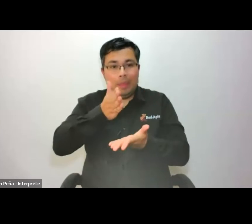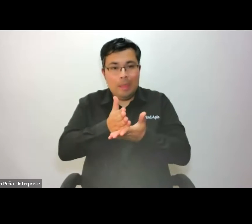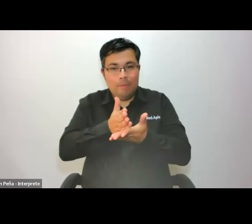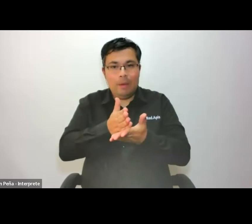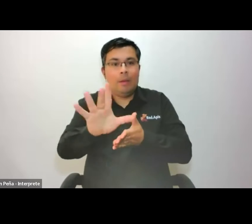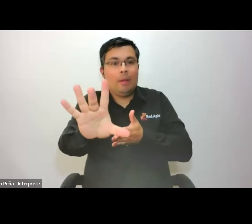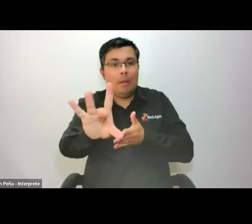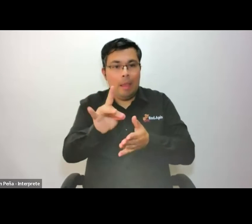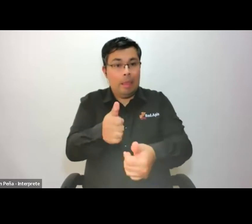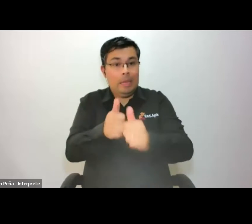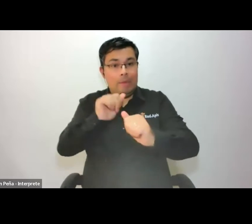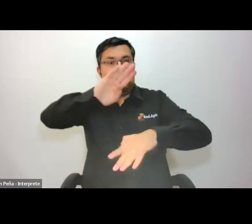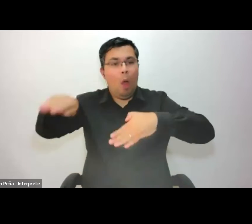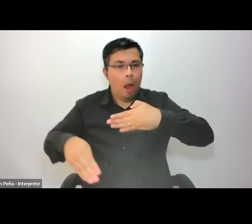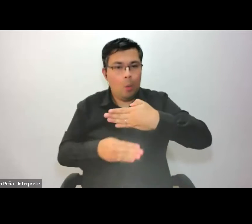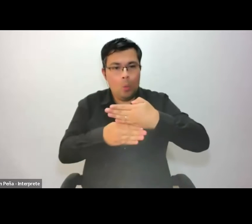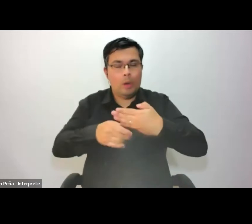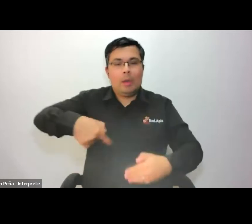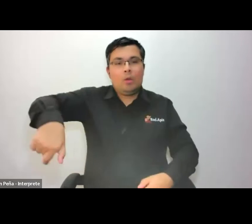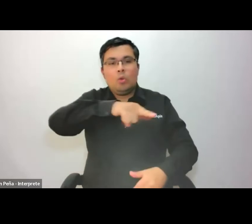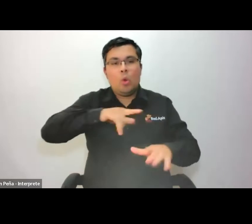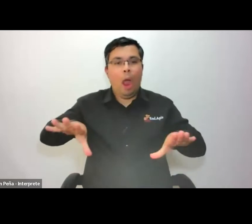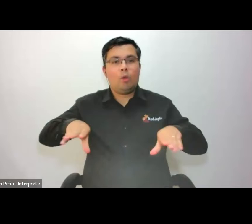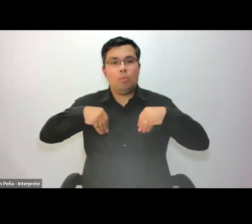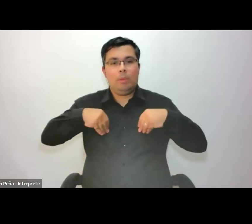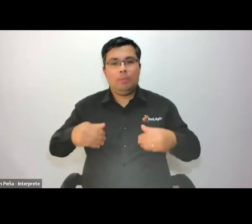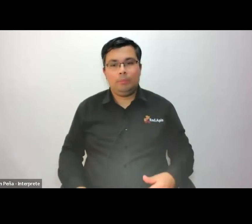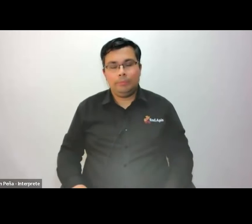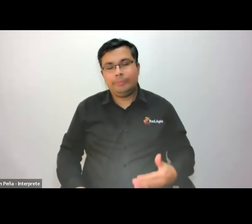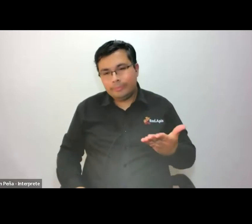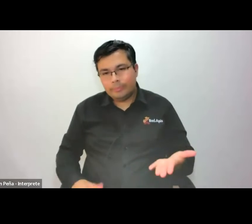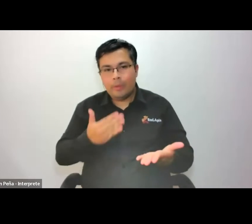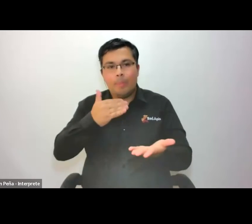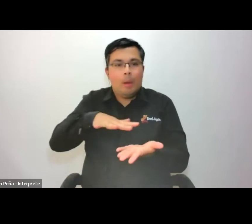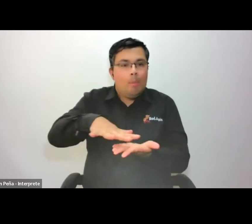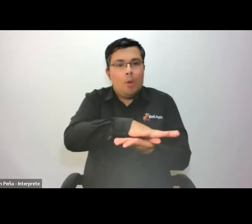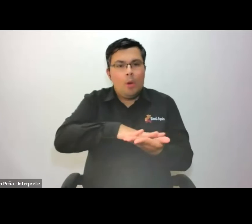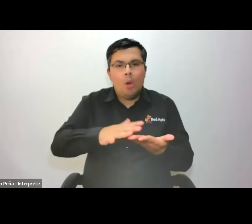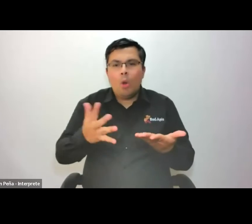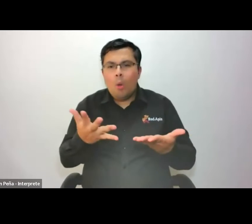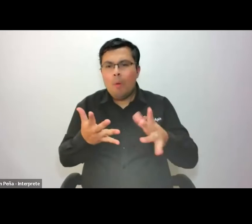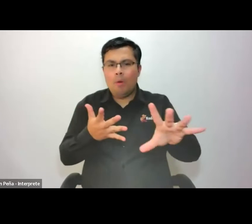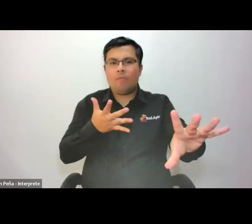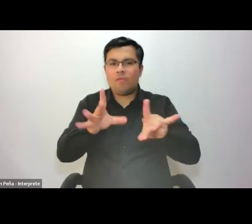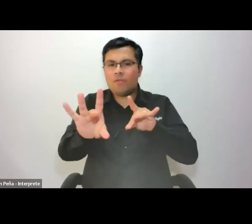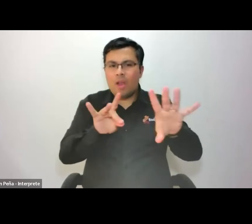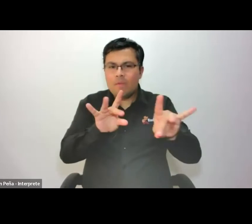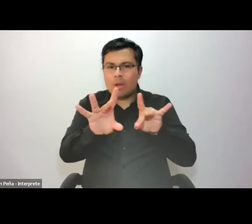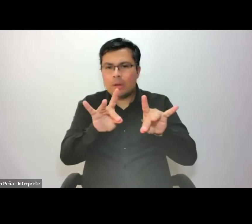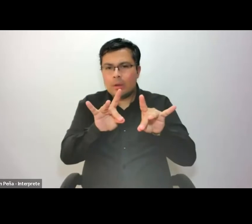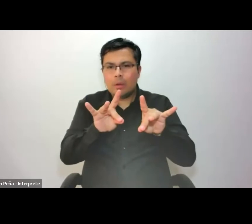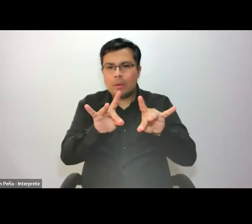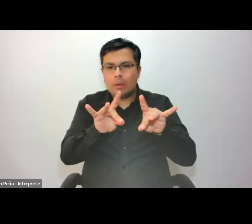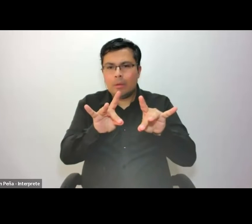estamos asumiendo, y donde, por ejemplo, también el cómo vamos abordando, ¿no? Elementos